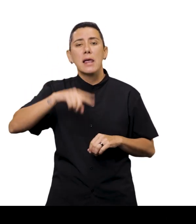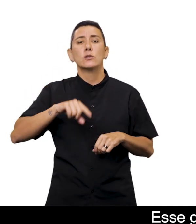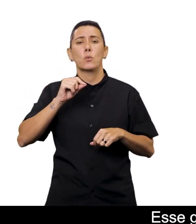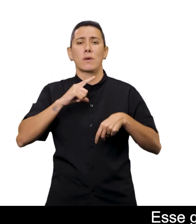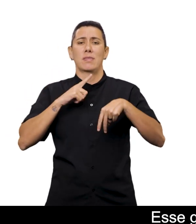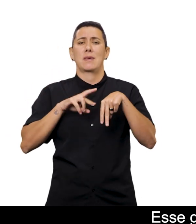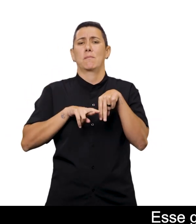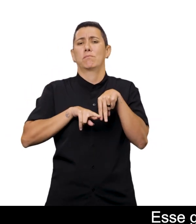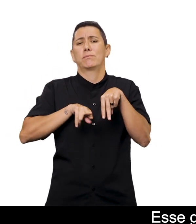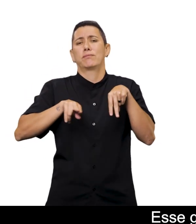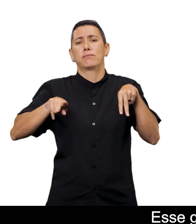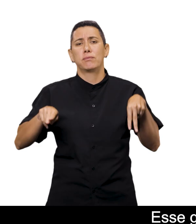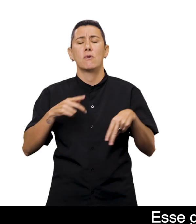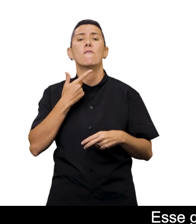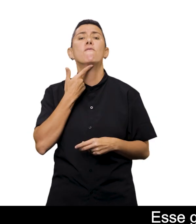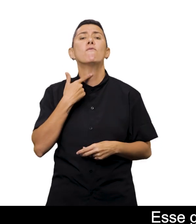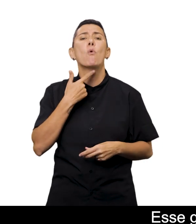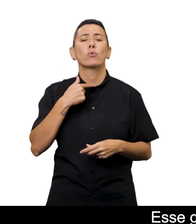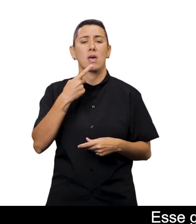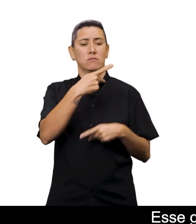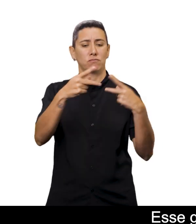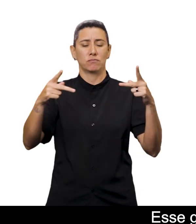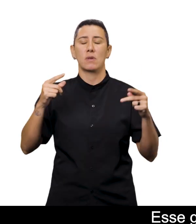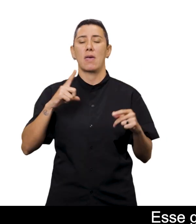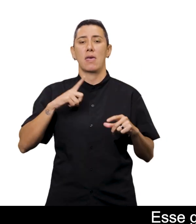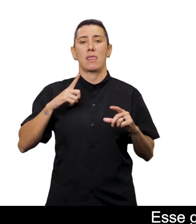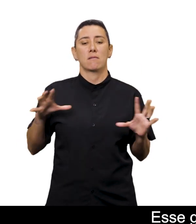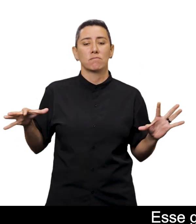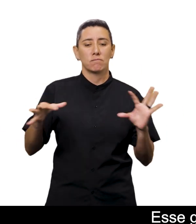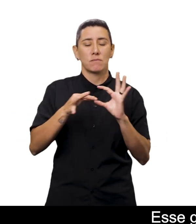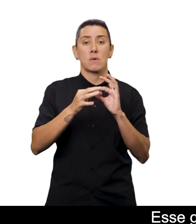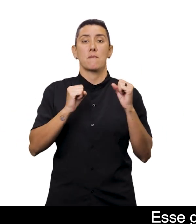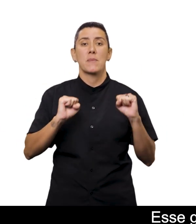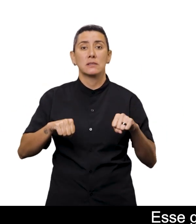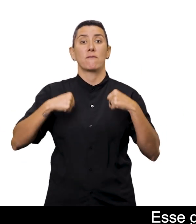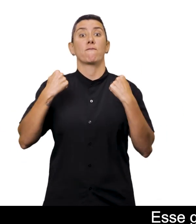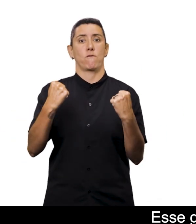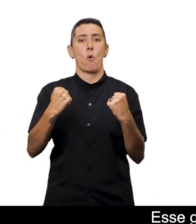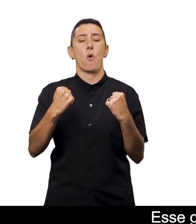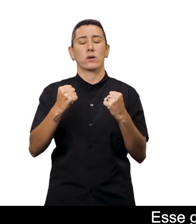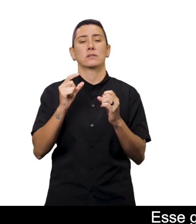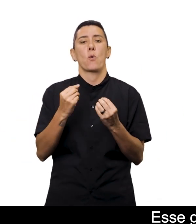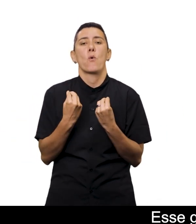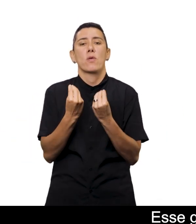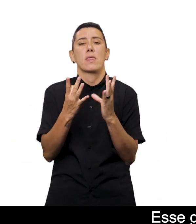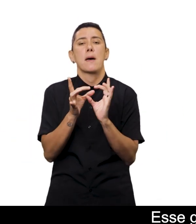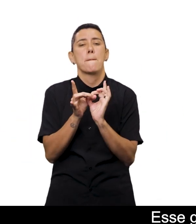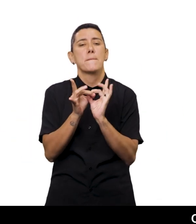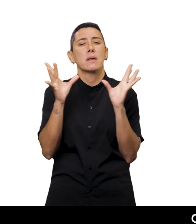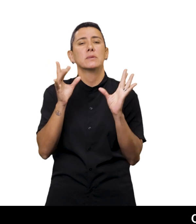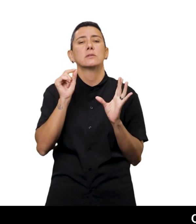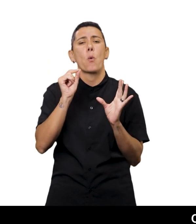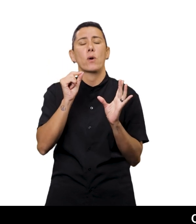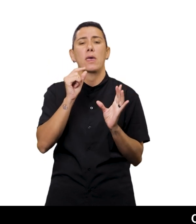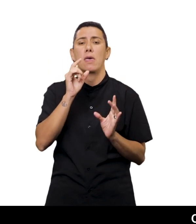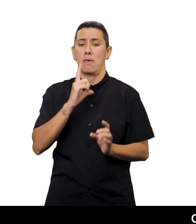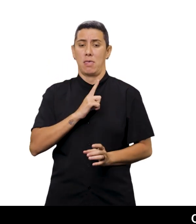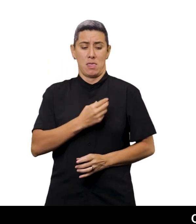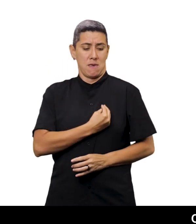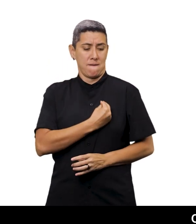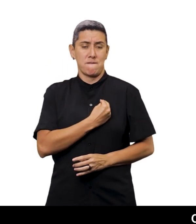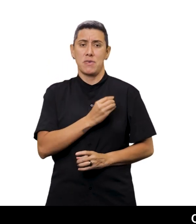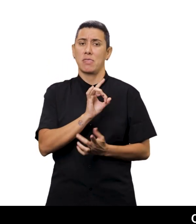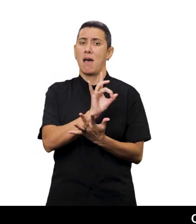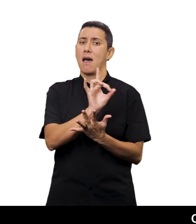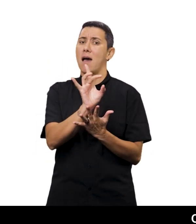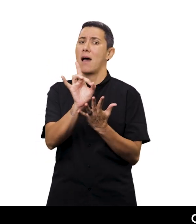autodeterminada. Esse gesto reivindica a pluralidade e o desejo como forças criativas, de modo a